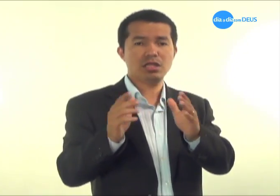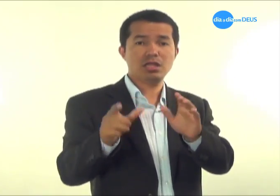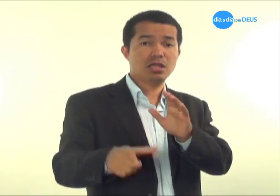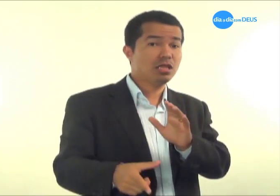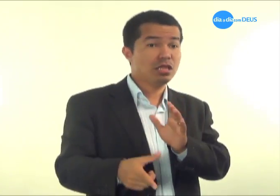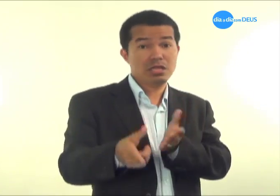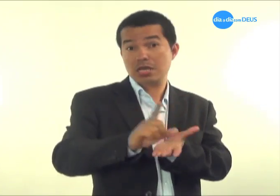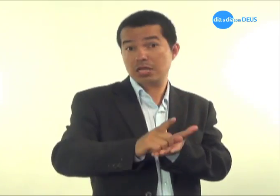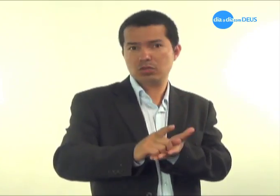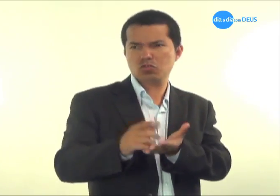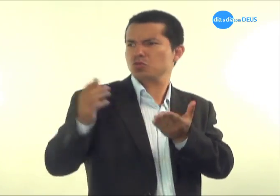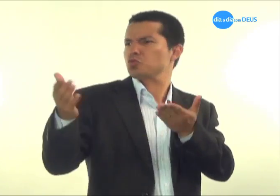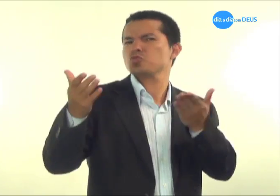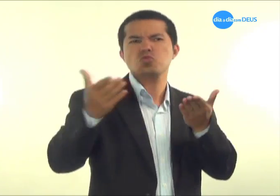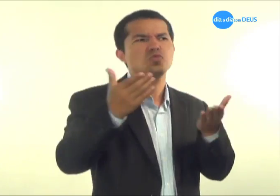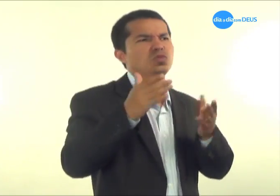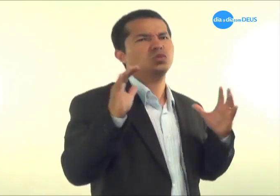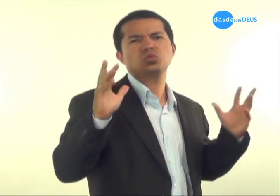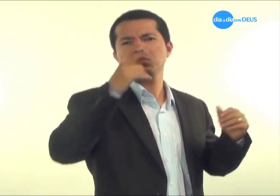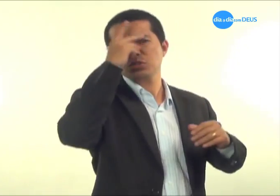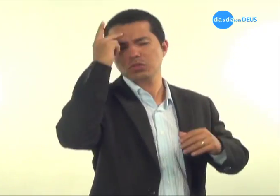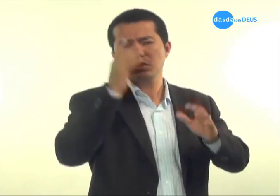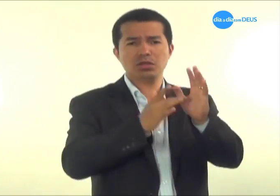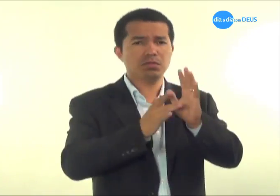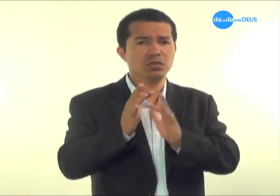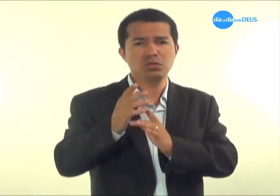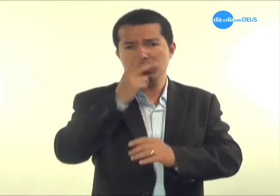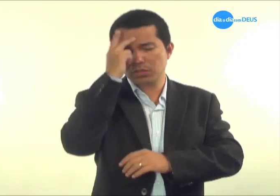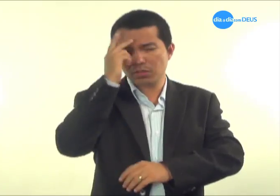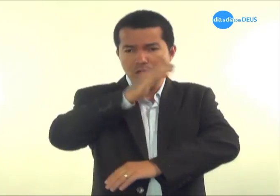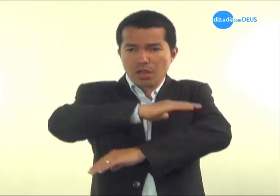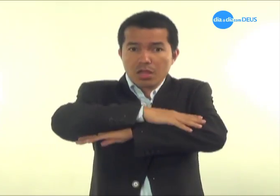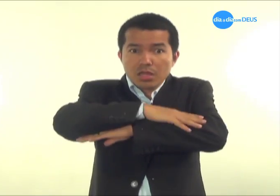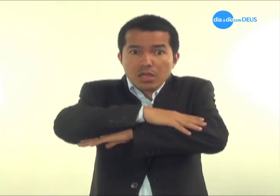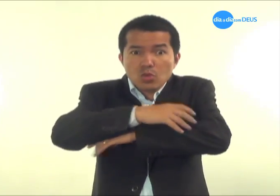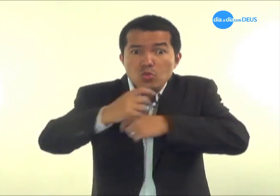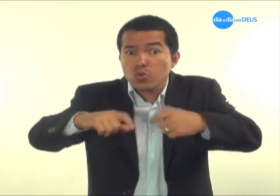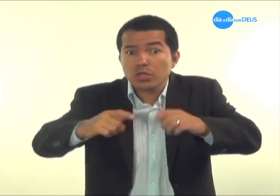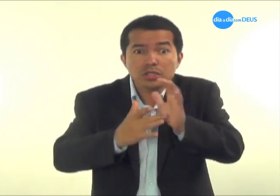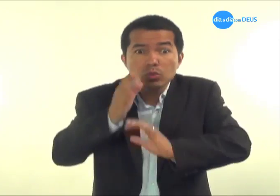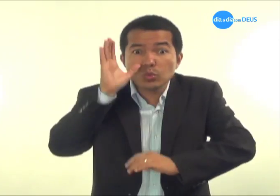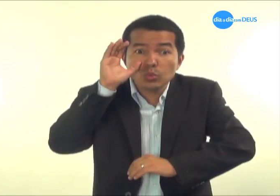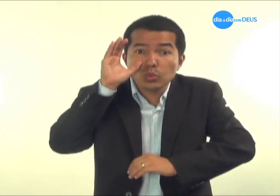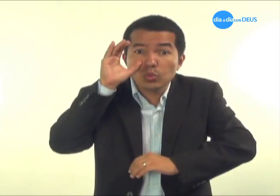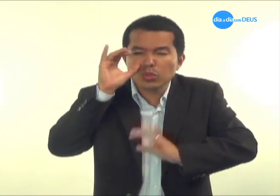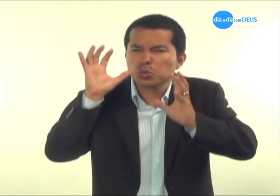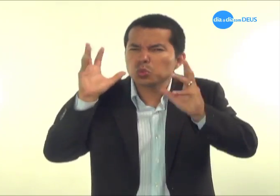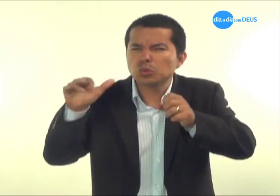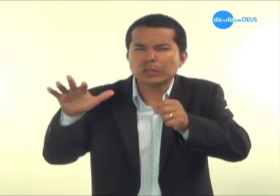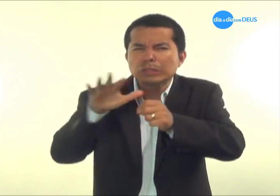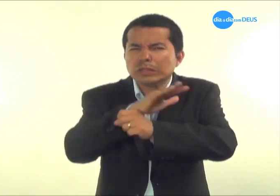Lázaro convida todos os amigos. Tem gente lá de fora da janela para ver Jesus. Marta faz as